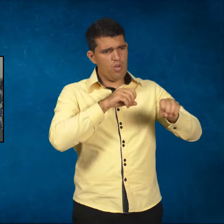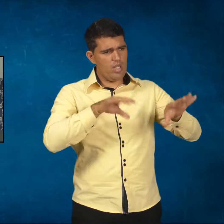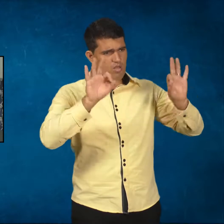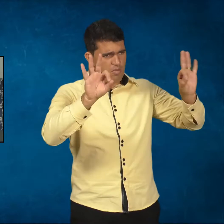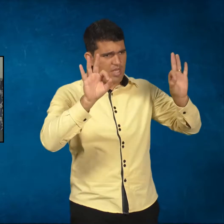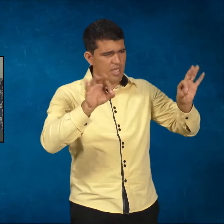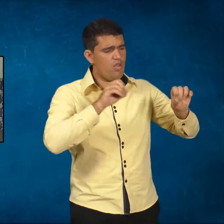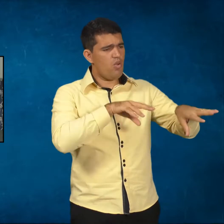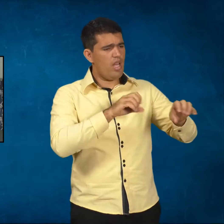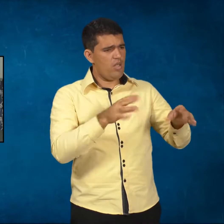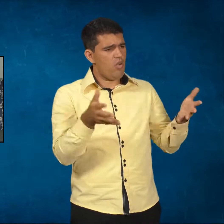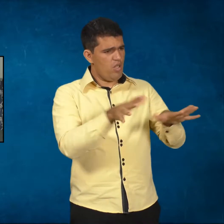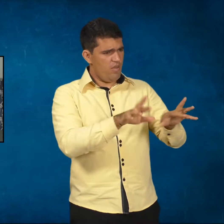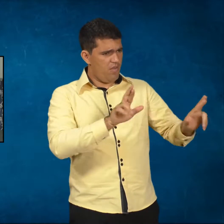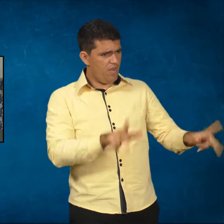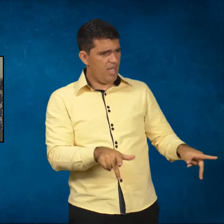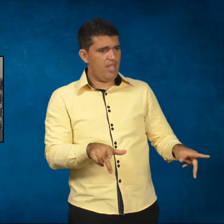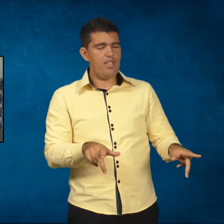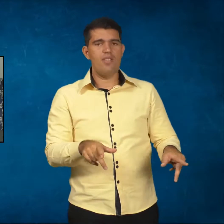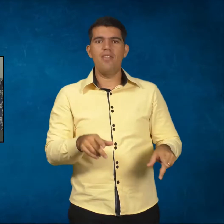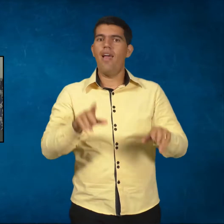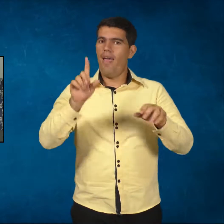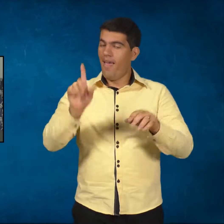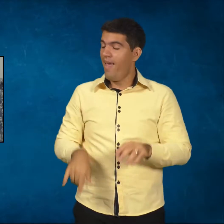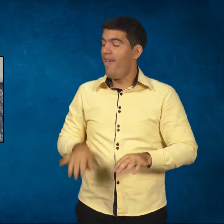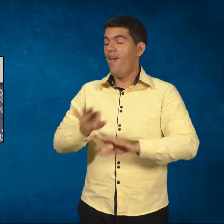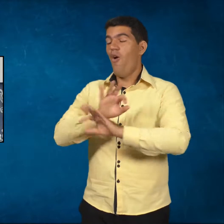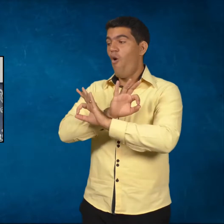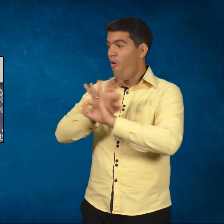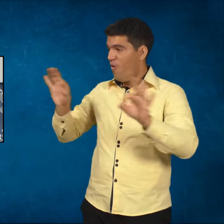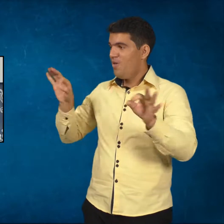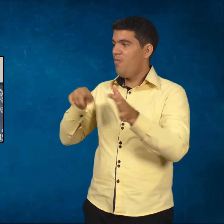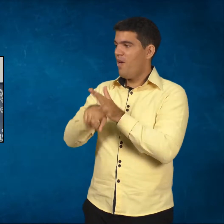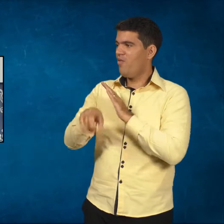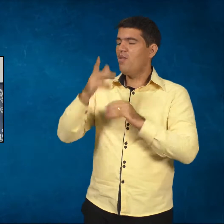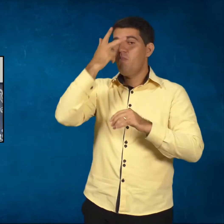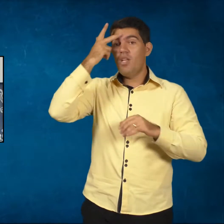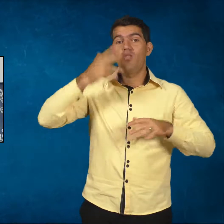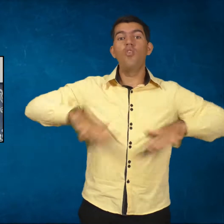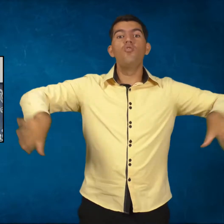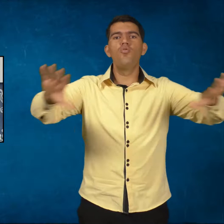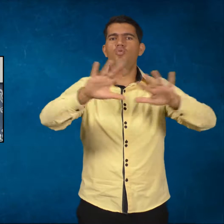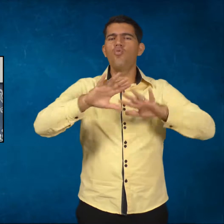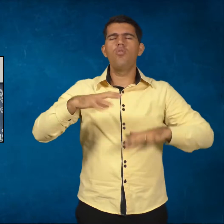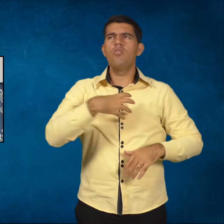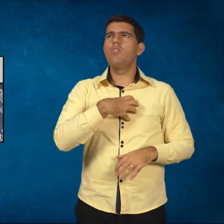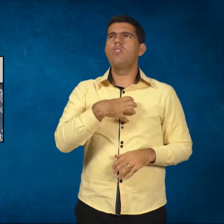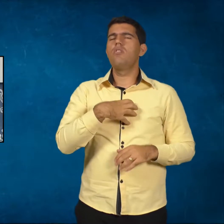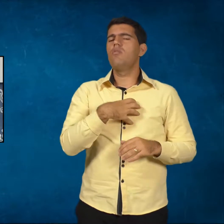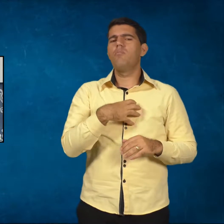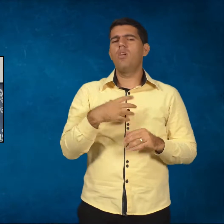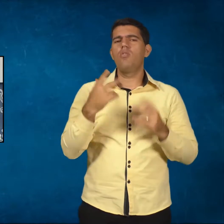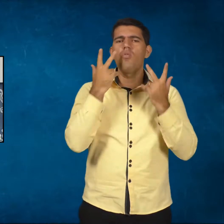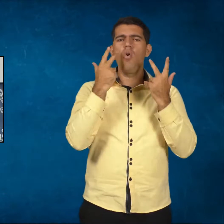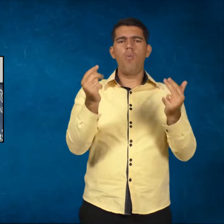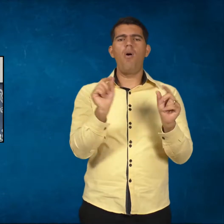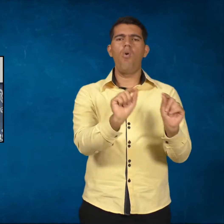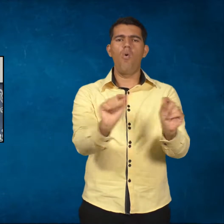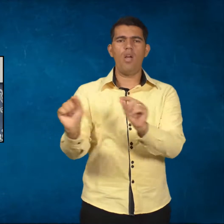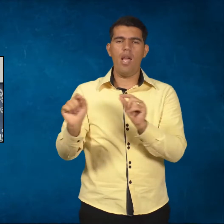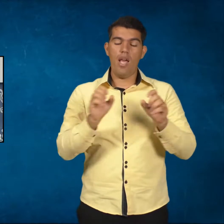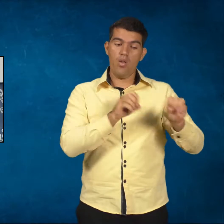de educação inclusiva? Sim, ótima pergunta, porque no senso comum há uma grande confusão, como se a